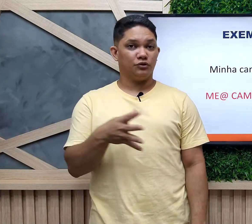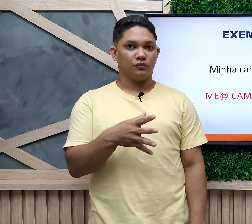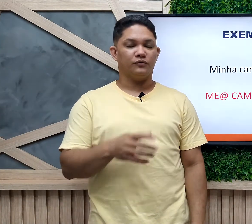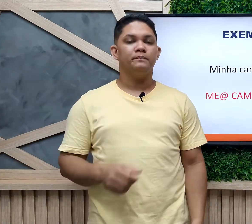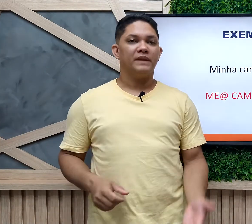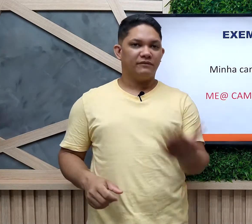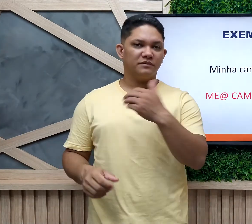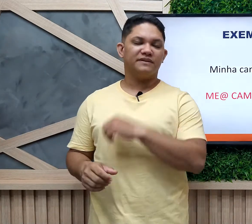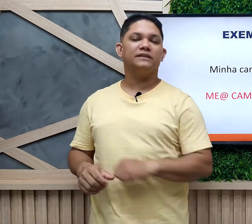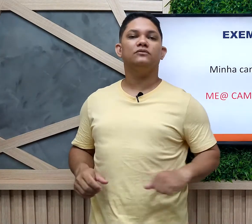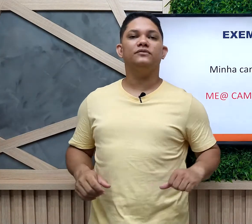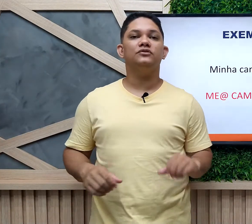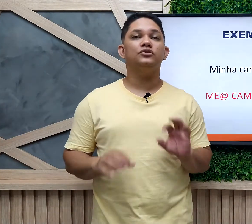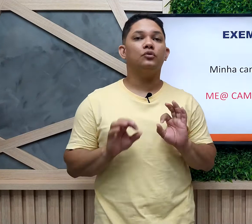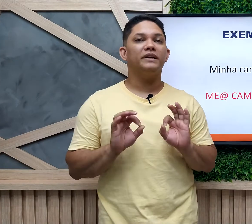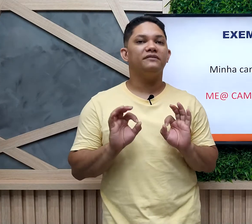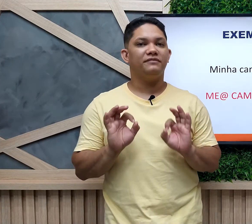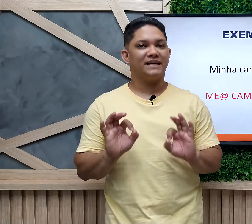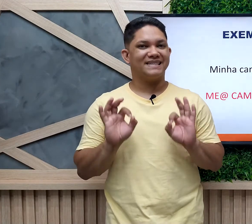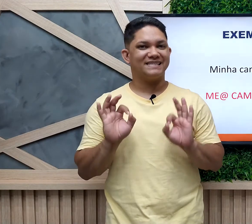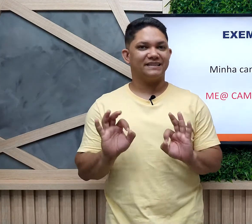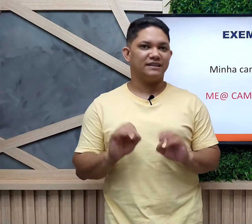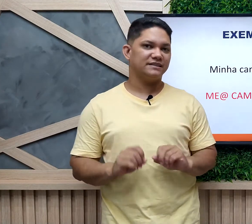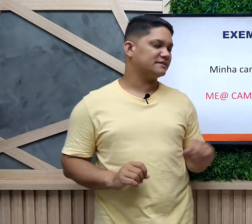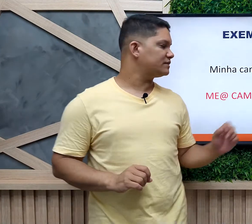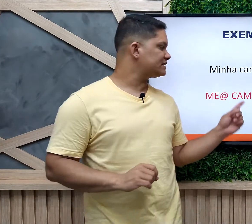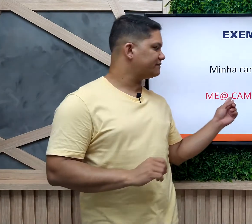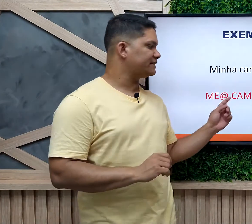novo. Vamos ver então um vídeo de como é que fica a sinalização dessa frase.